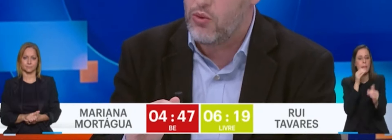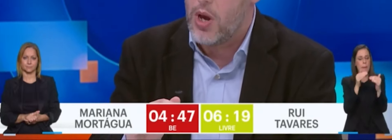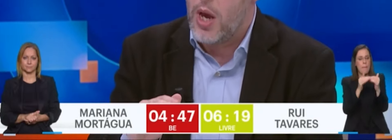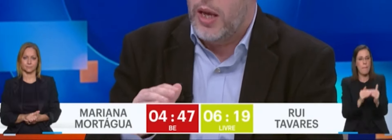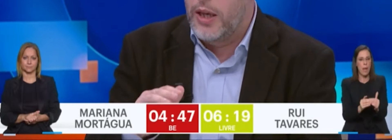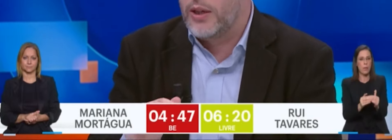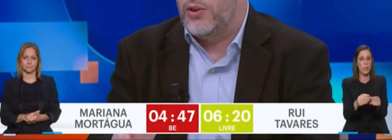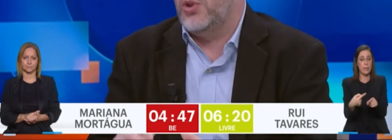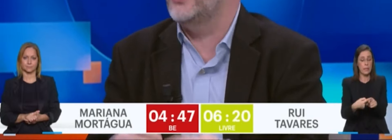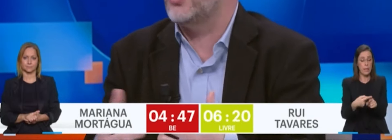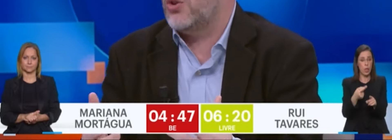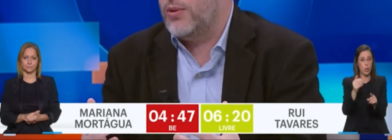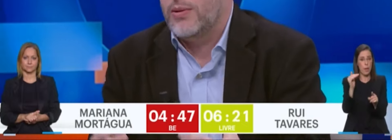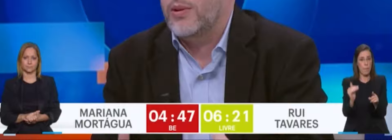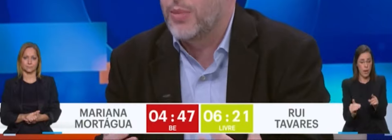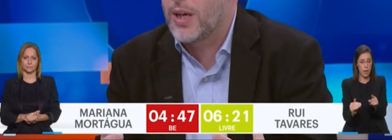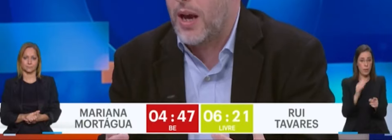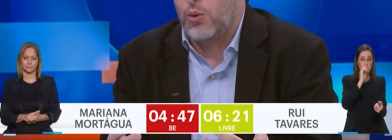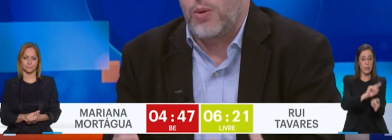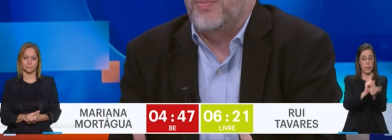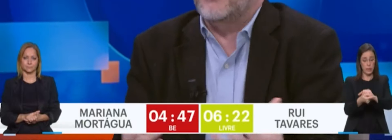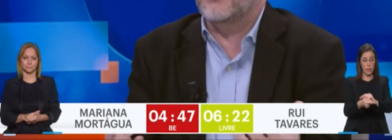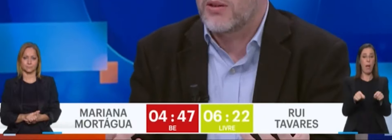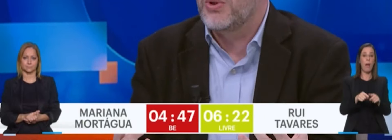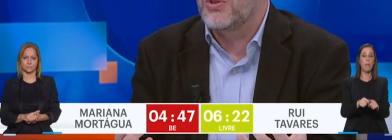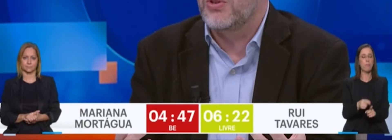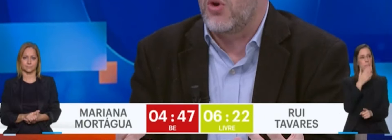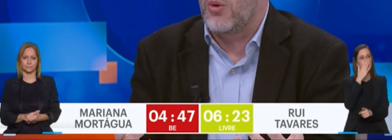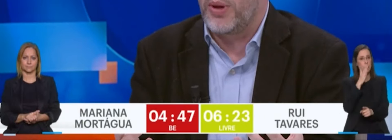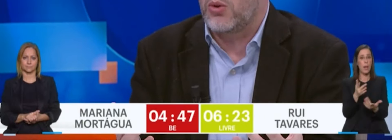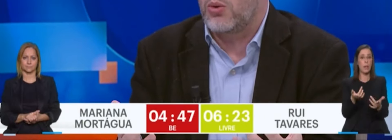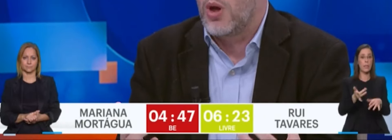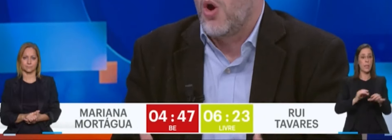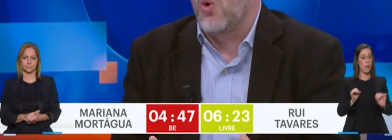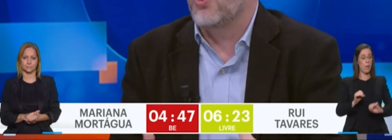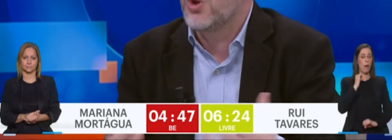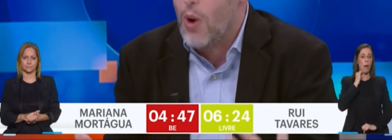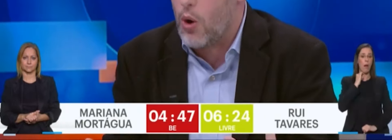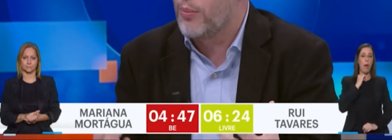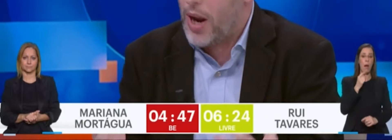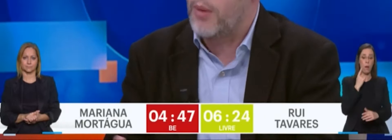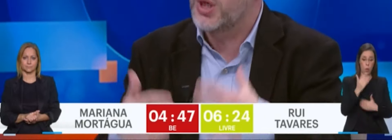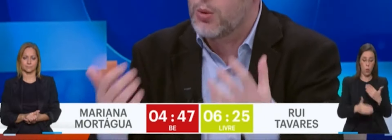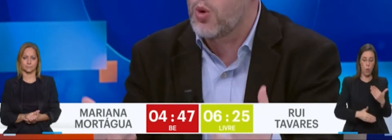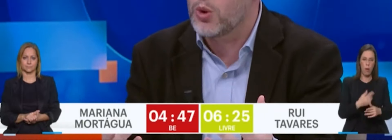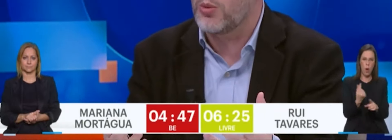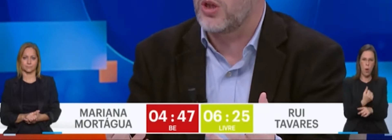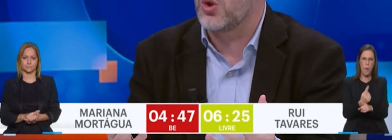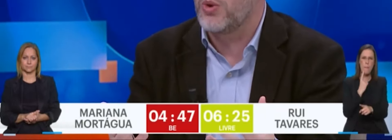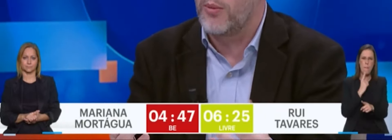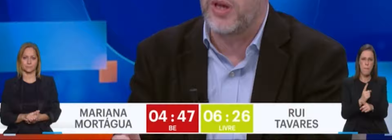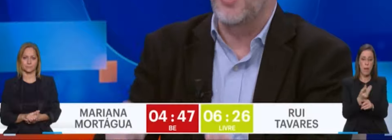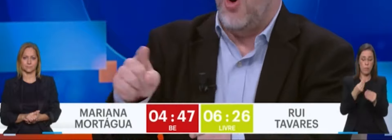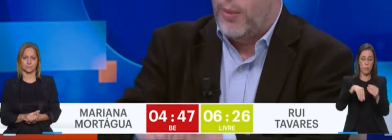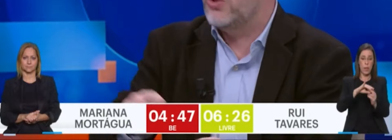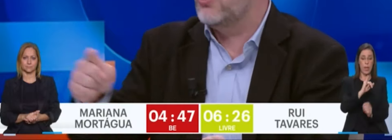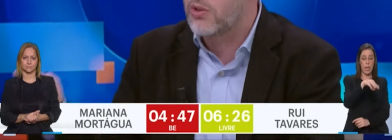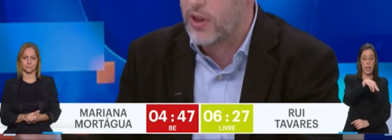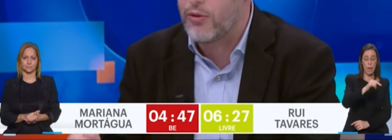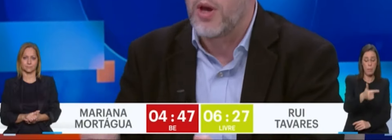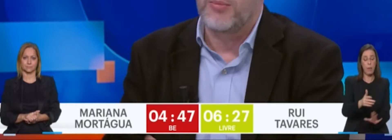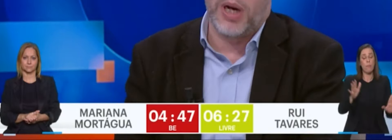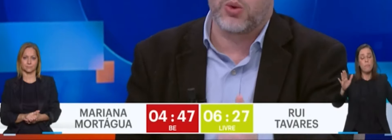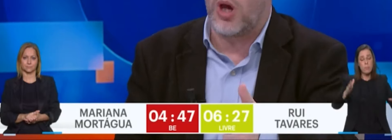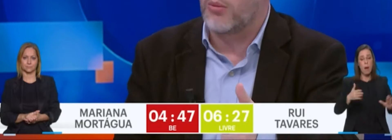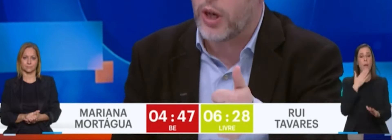atrativo e que se este mercado que parece ser tão insensível ao preço continua a comprar mesmo com uma sobretaxa no imt ao menos